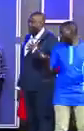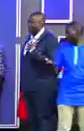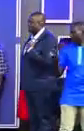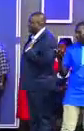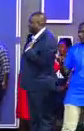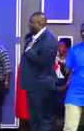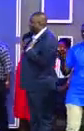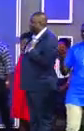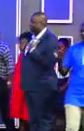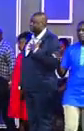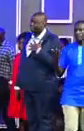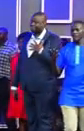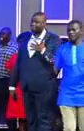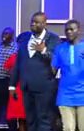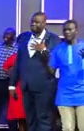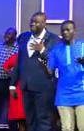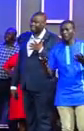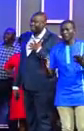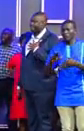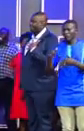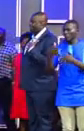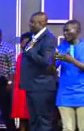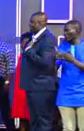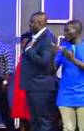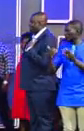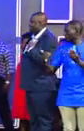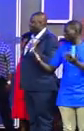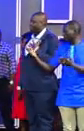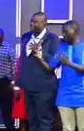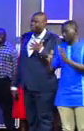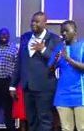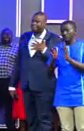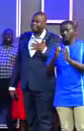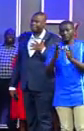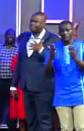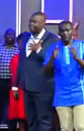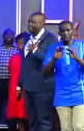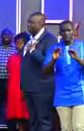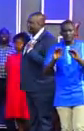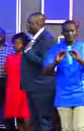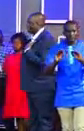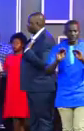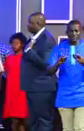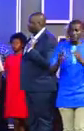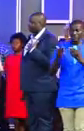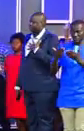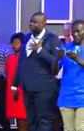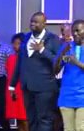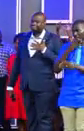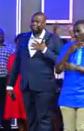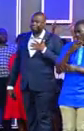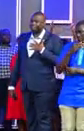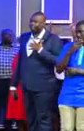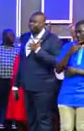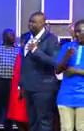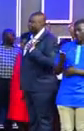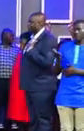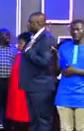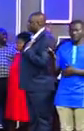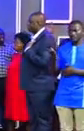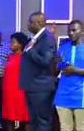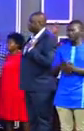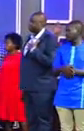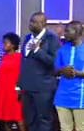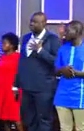baganda ba mwana ono mukama. Bible yesomesa tuwaliwa abasajja abantu be